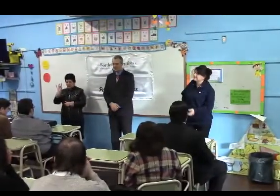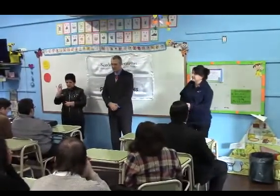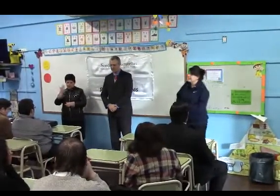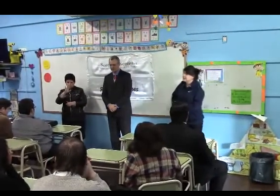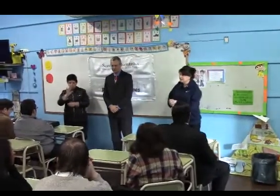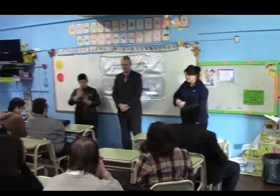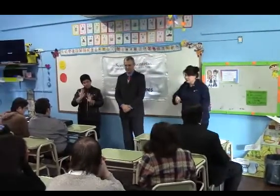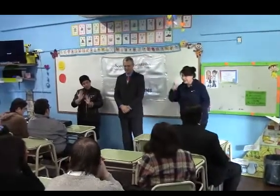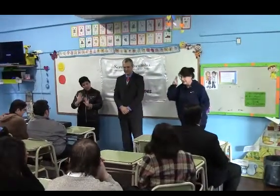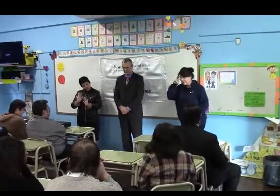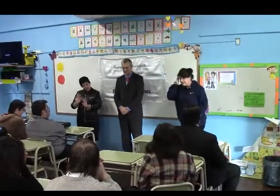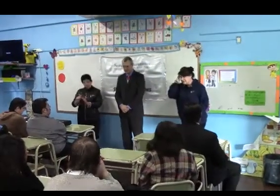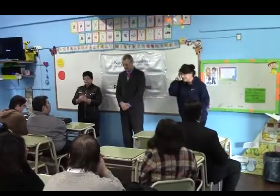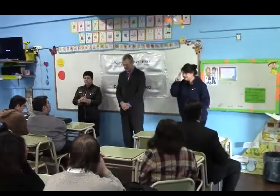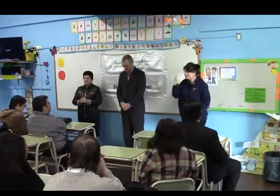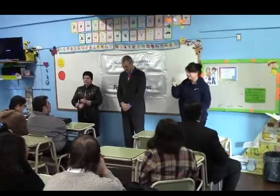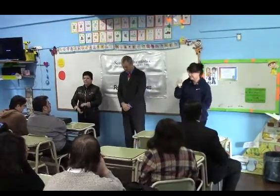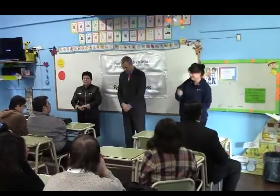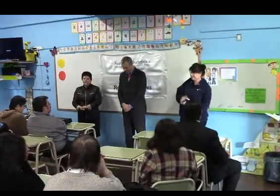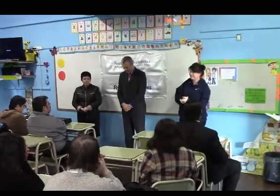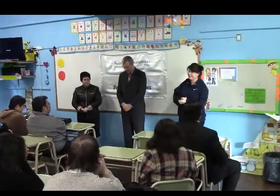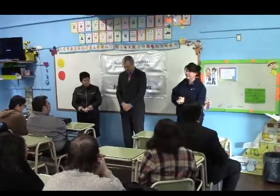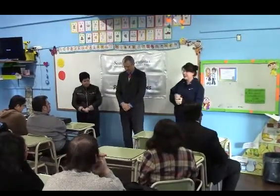bueno. Oramos.